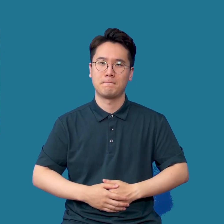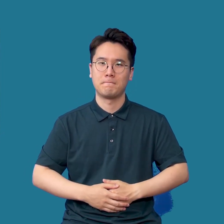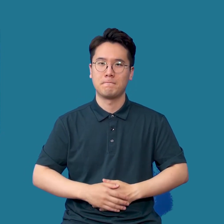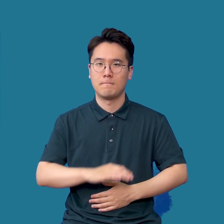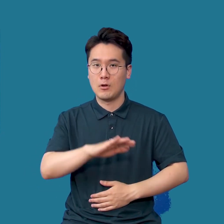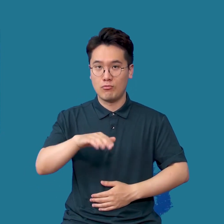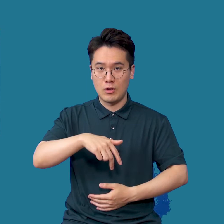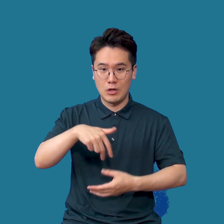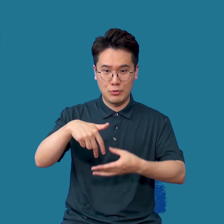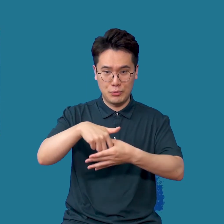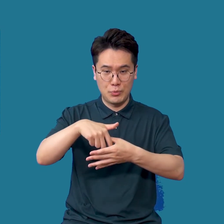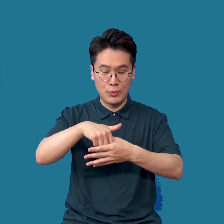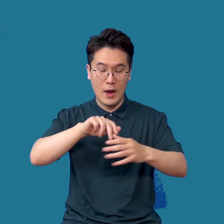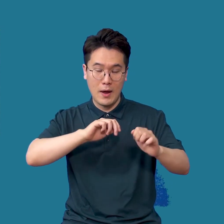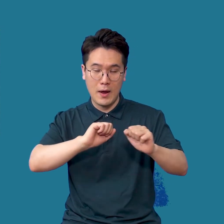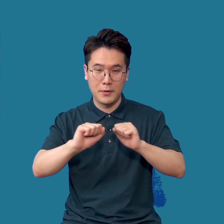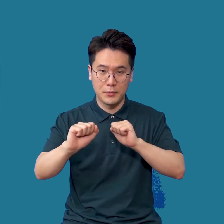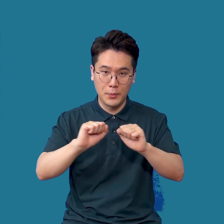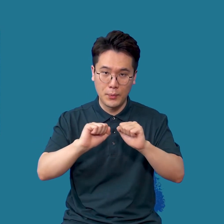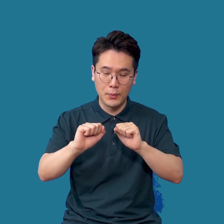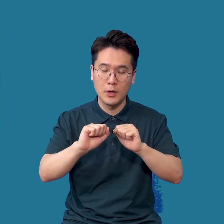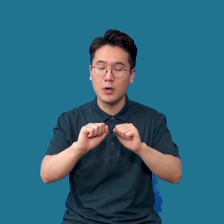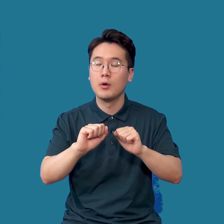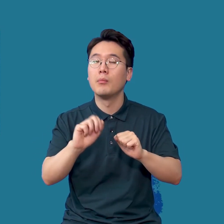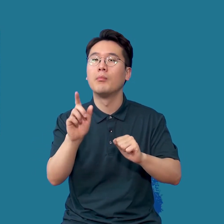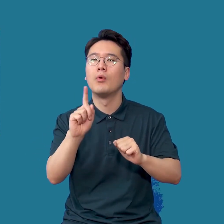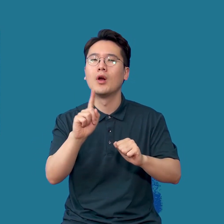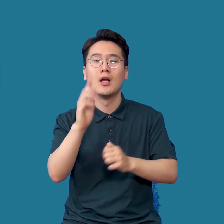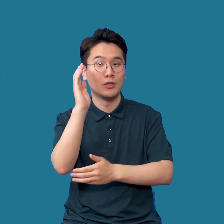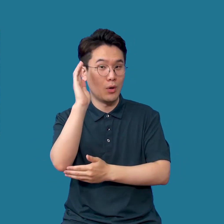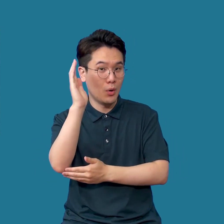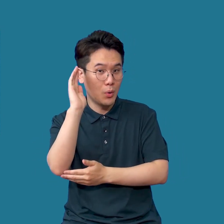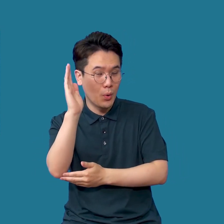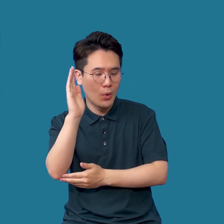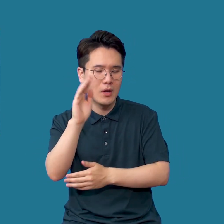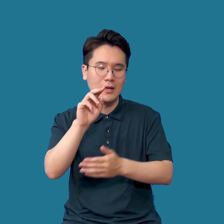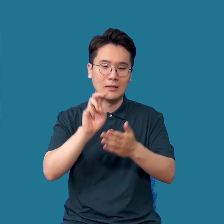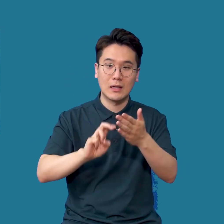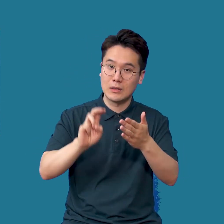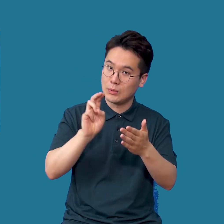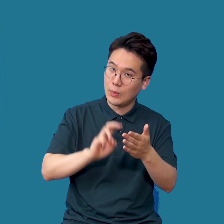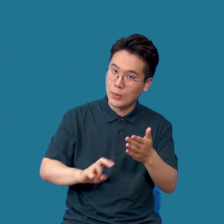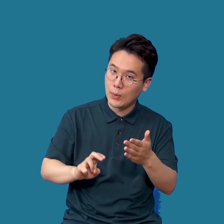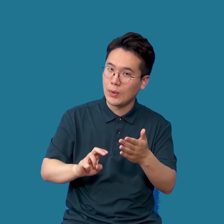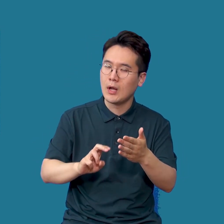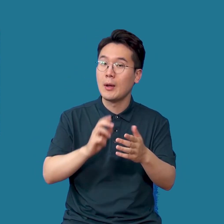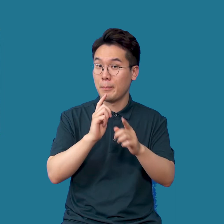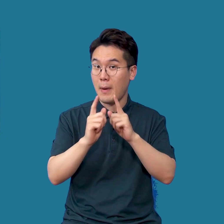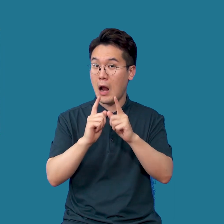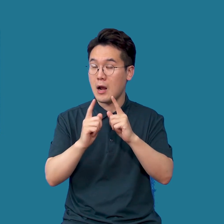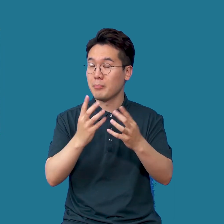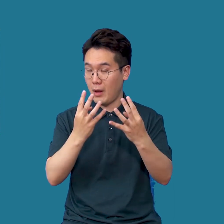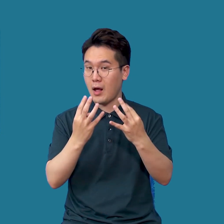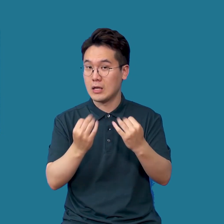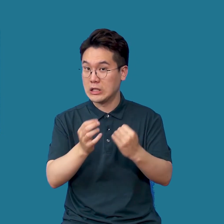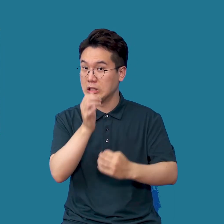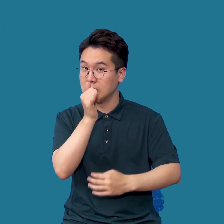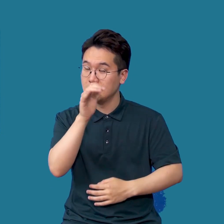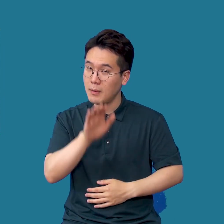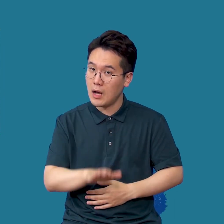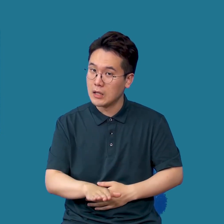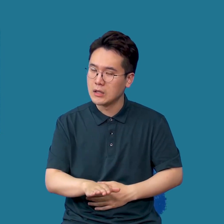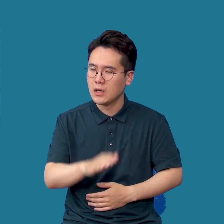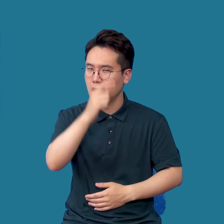가운데 설교도 말로 하는 것이고 찬송도 말로 하는 것이고 다 말이 많이 동원되지만은